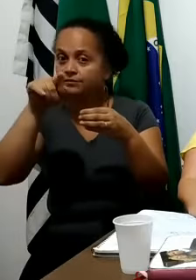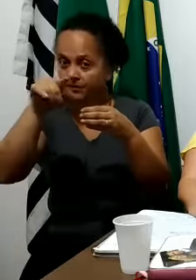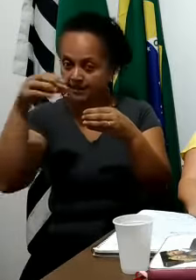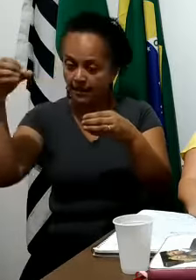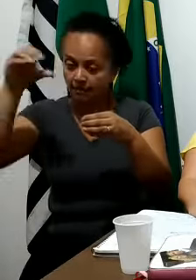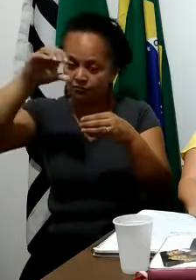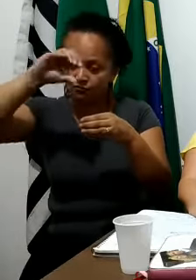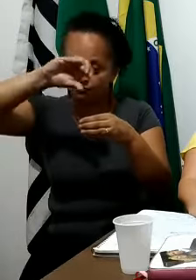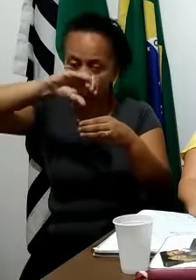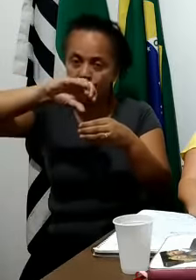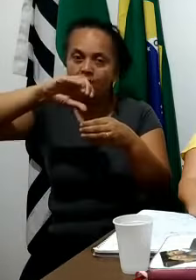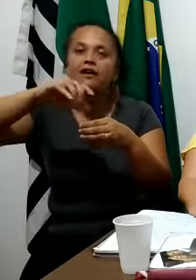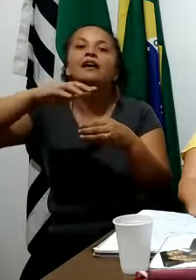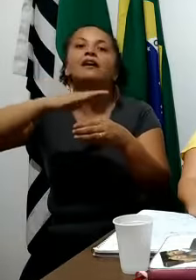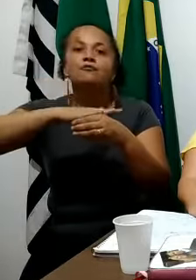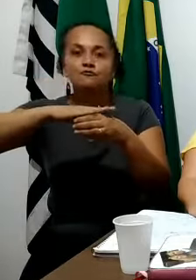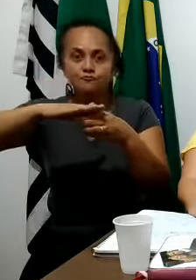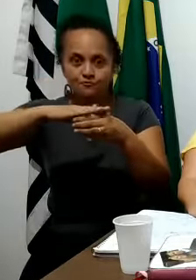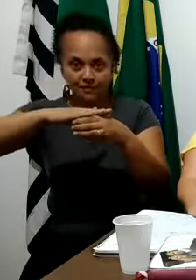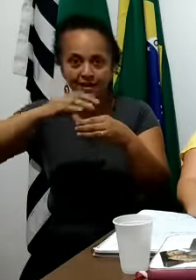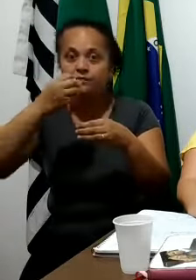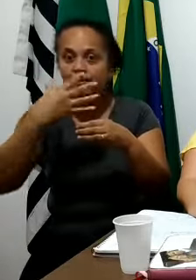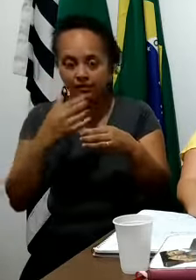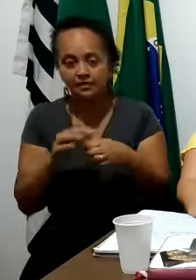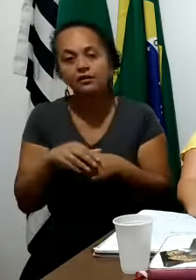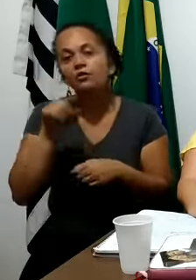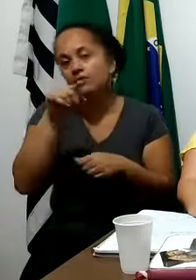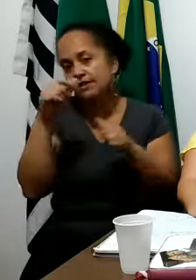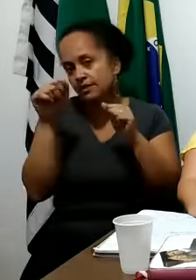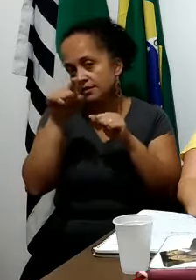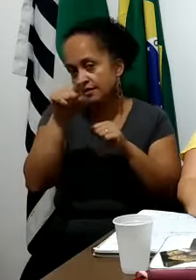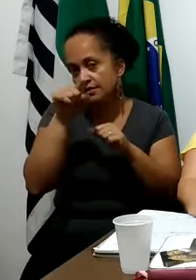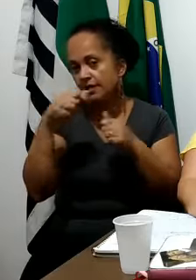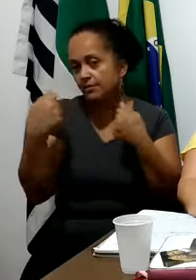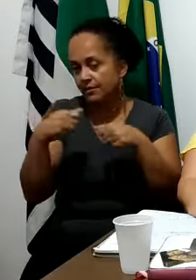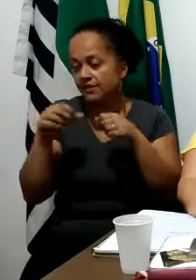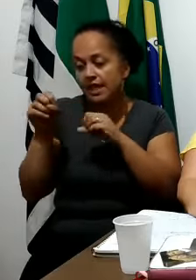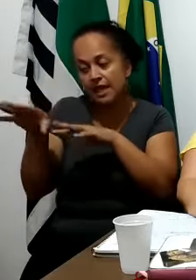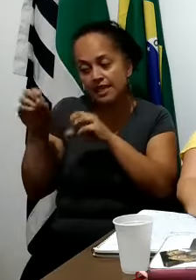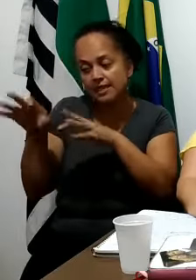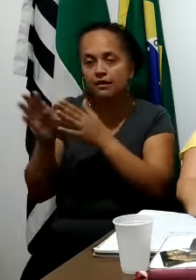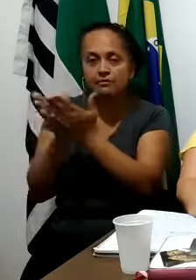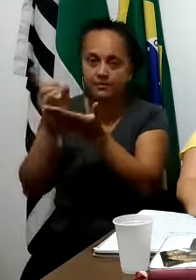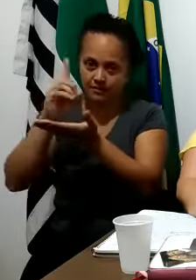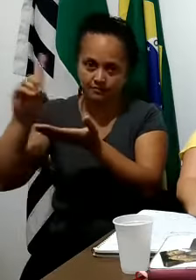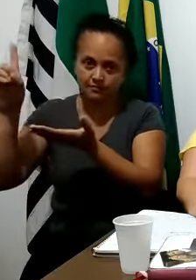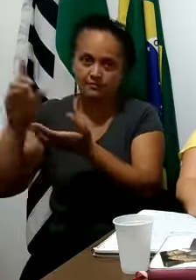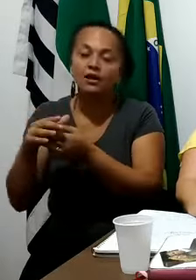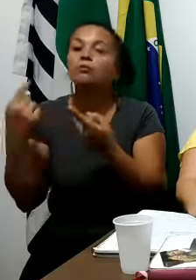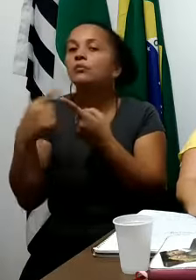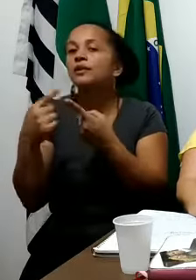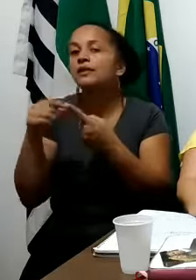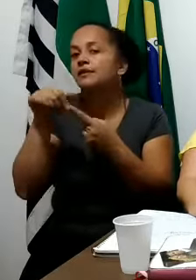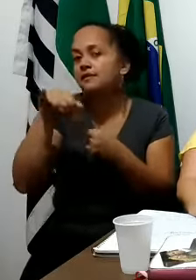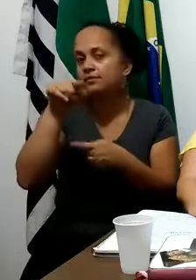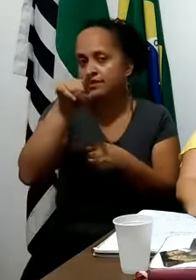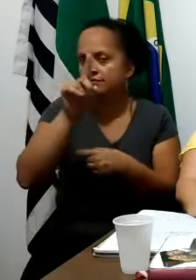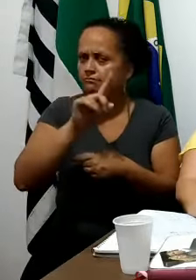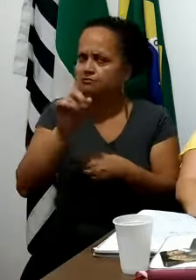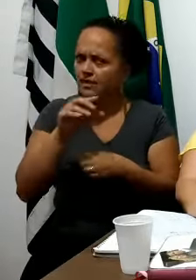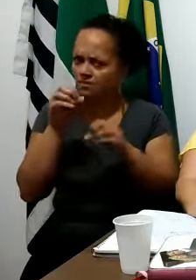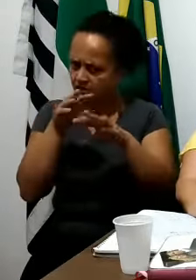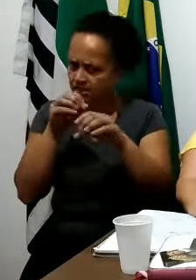ruim para depois tirar, né, irmãos? Ou aquela criança vai sofrer mais tarde, né? Até Deus é tão misericordioso